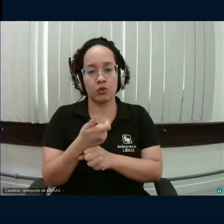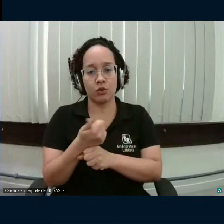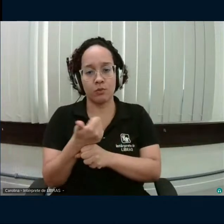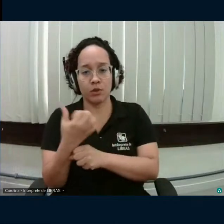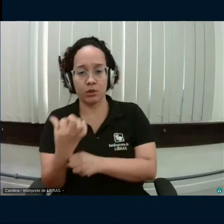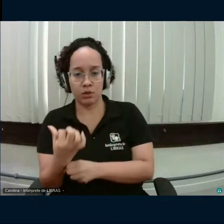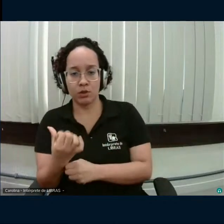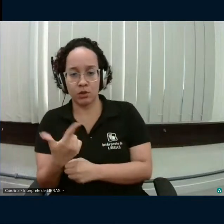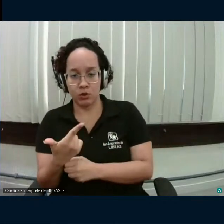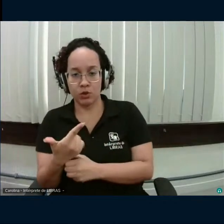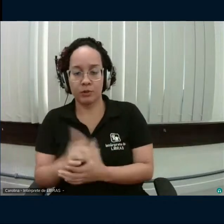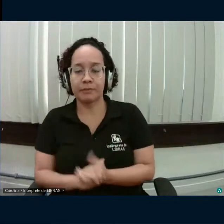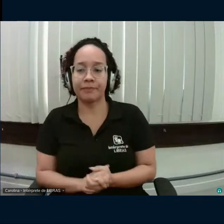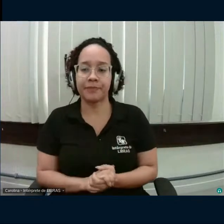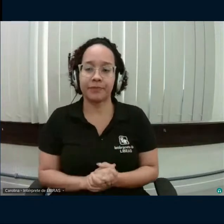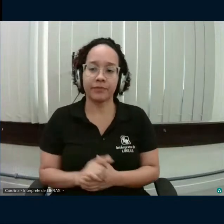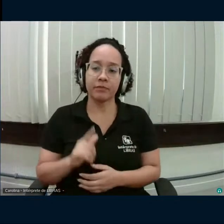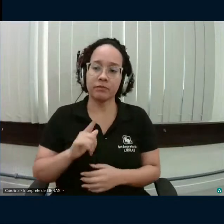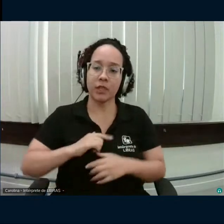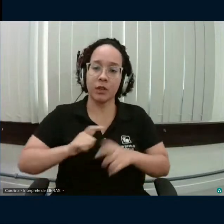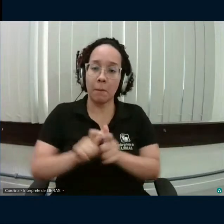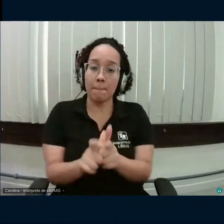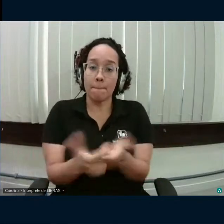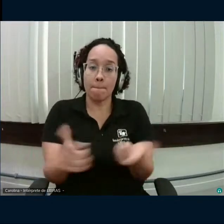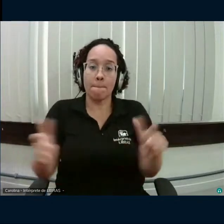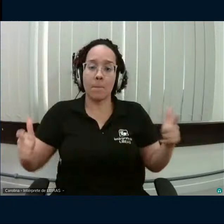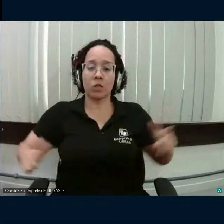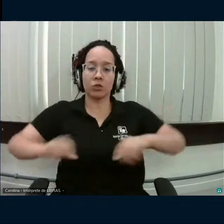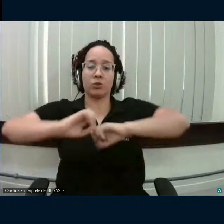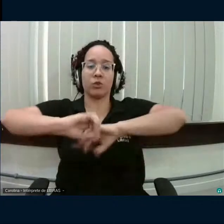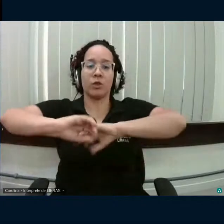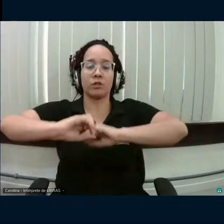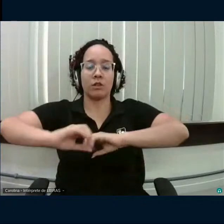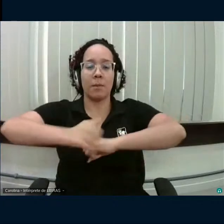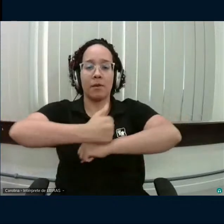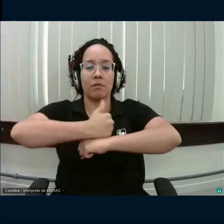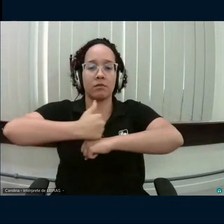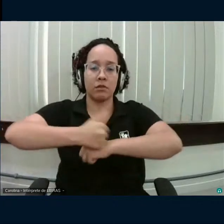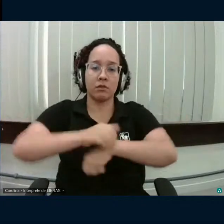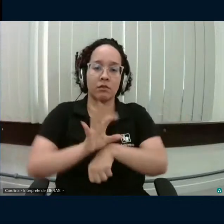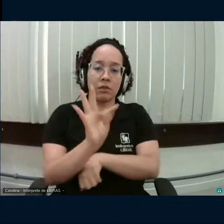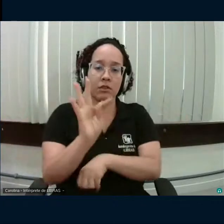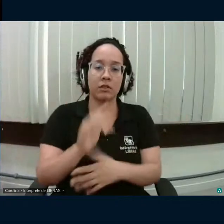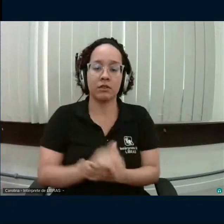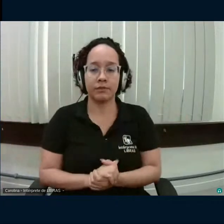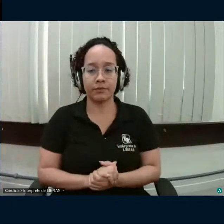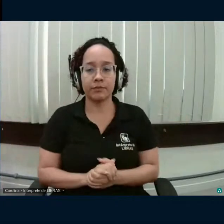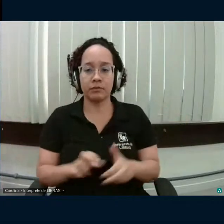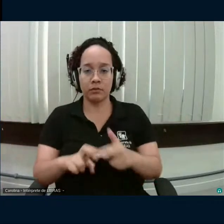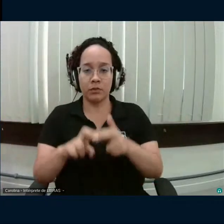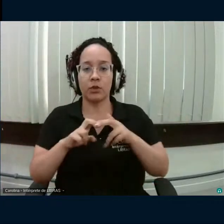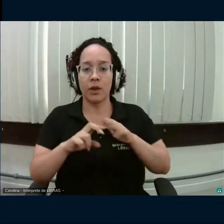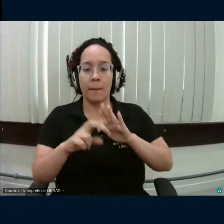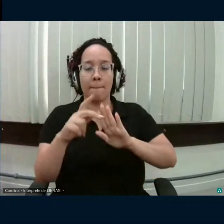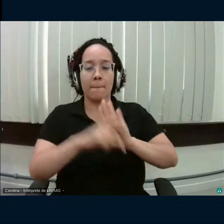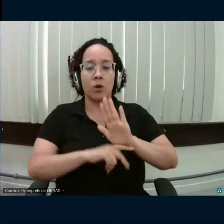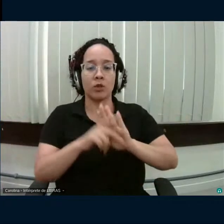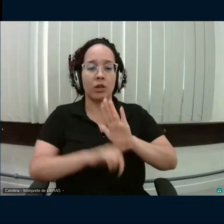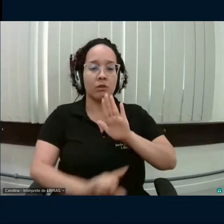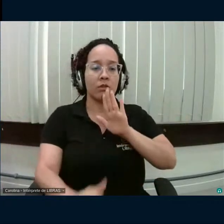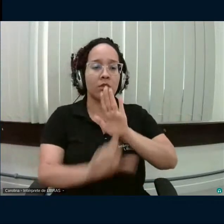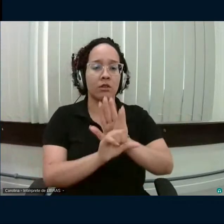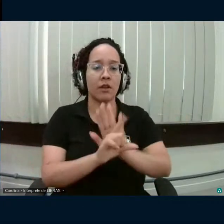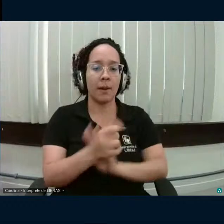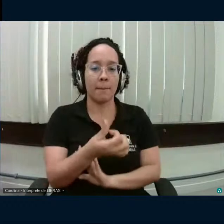integrado, profissional ou não, para todo o país, né? E em resposta se tem, então, o projeto de lei 6840